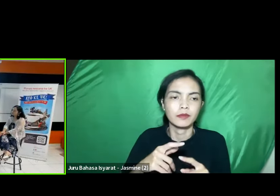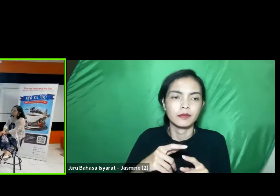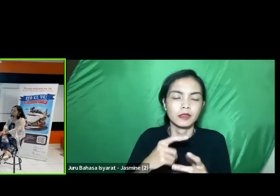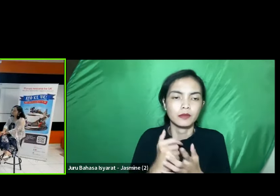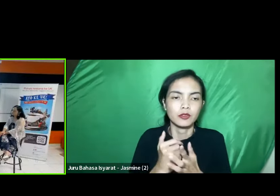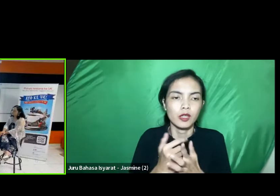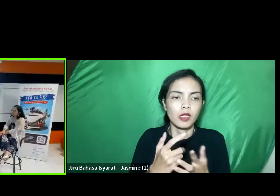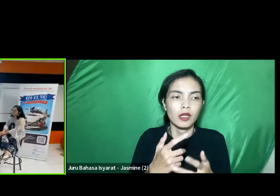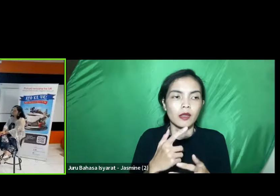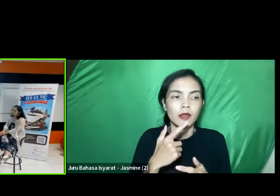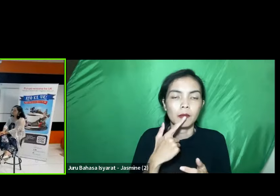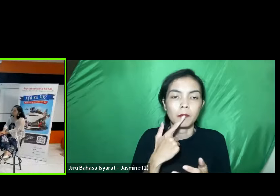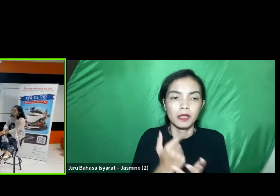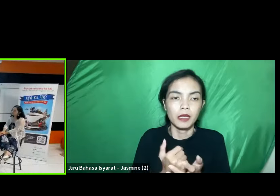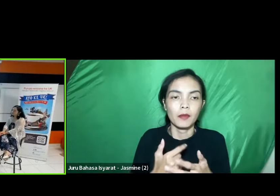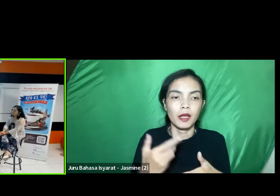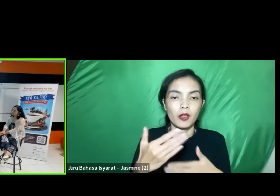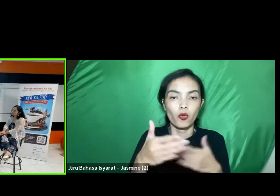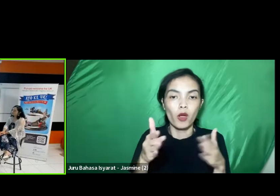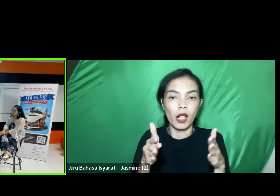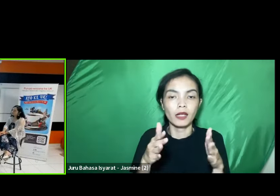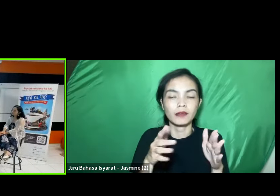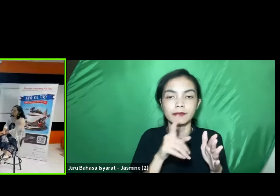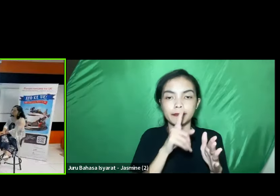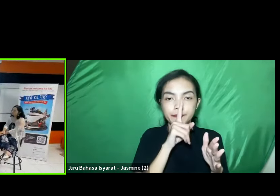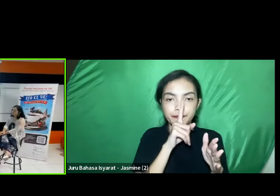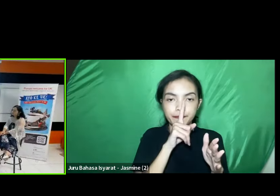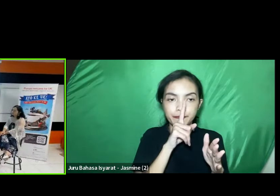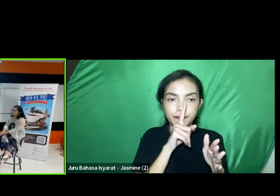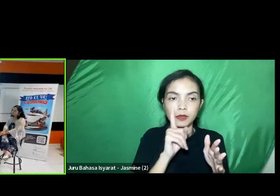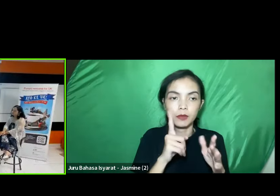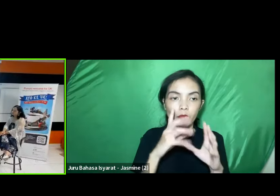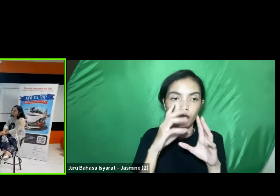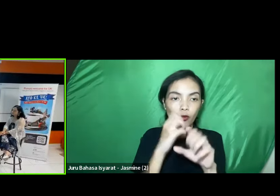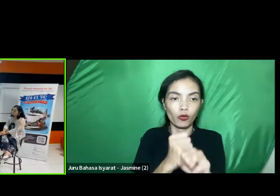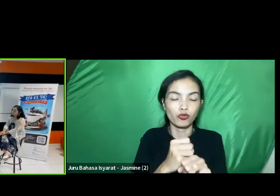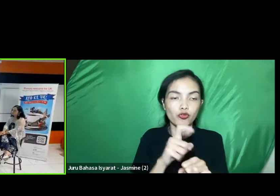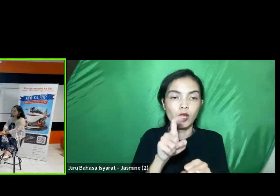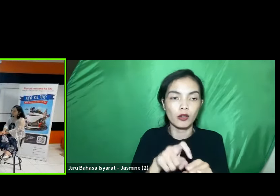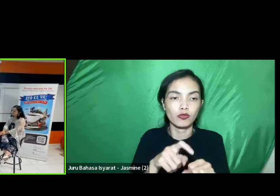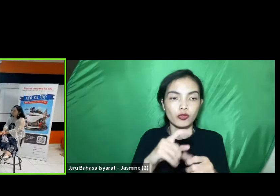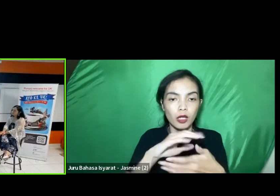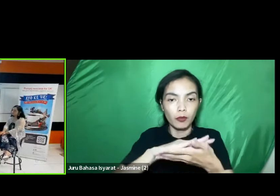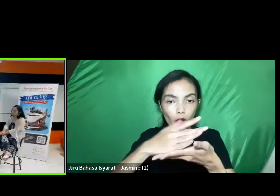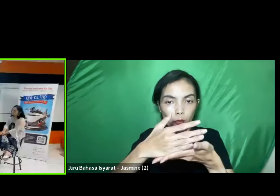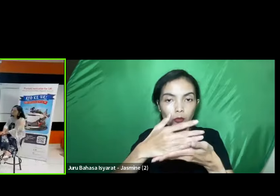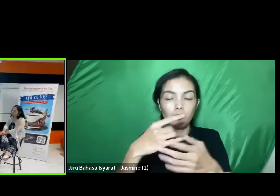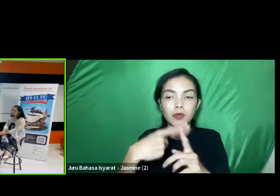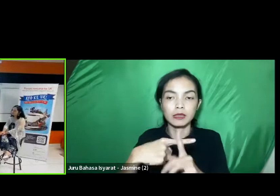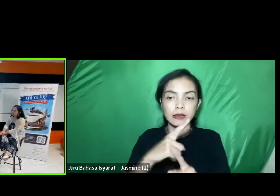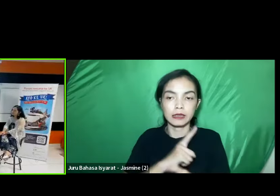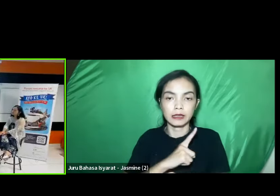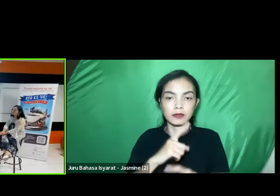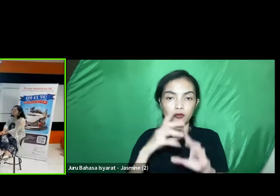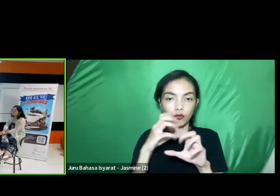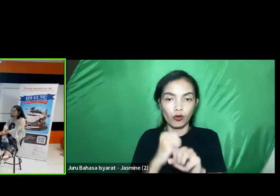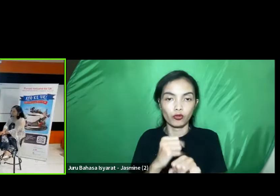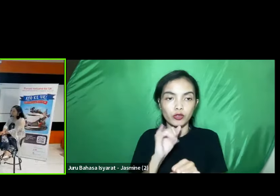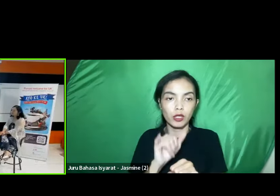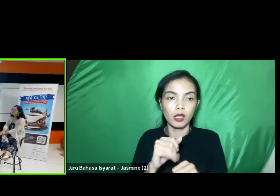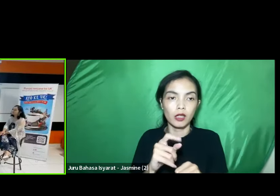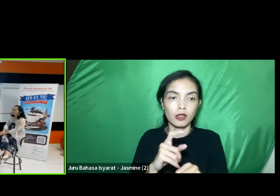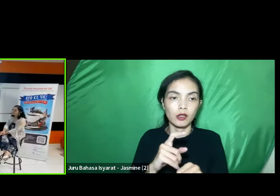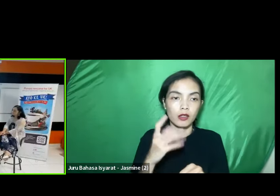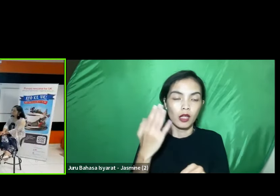a quiet room karena kalian itu harus fokus sama si laptop kan dan fokus sama diri sendiri kan kayak tadi ada Soul